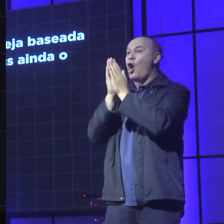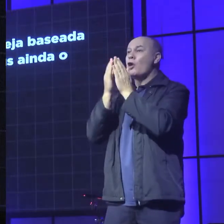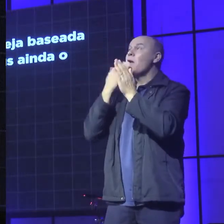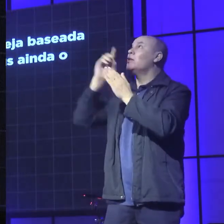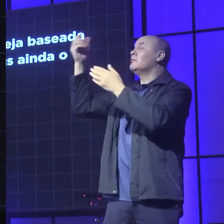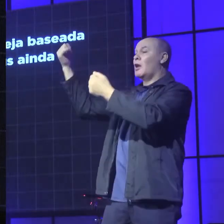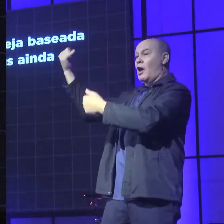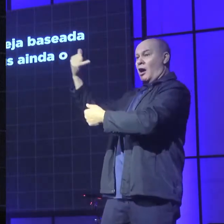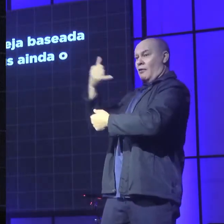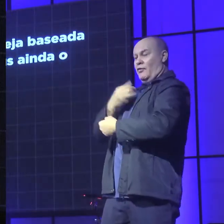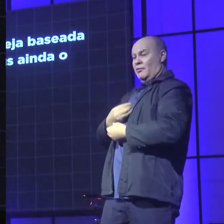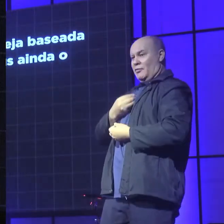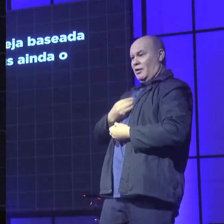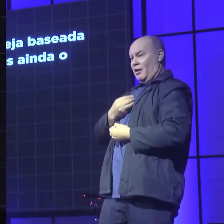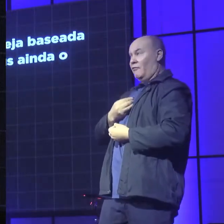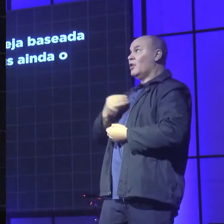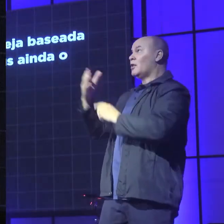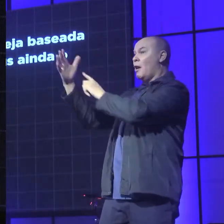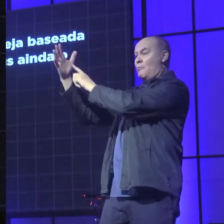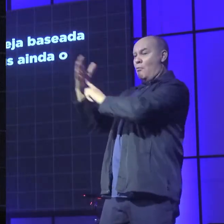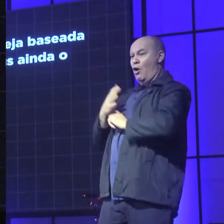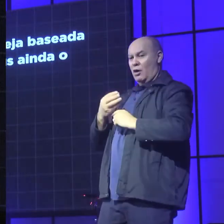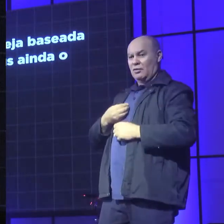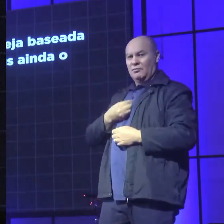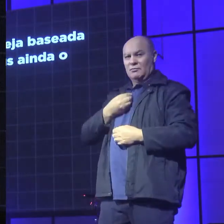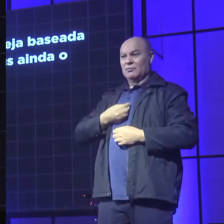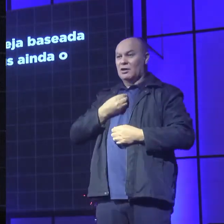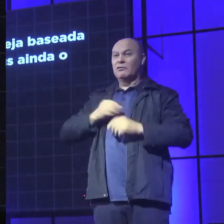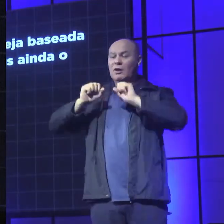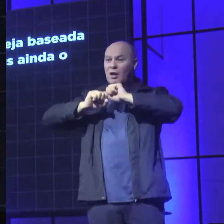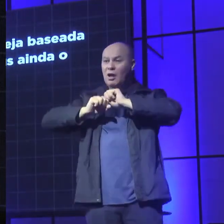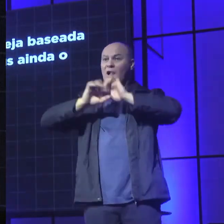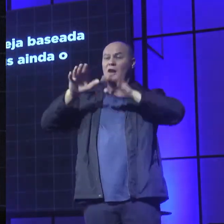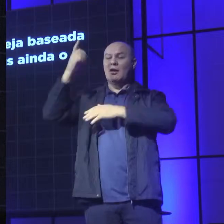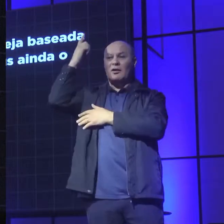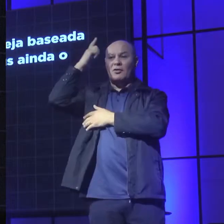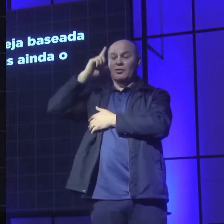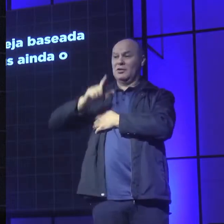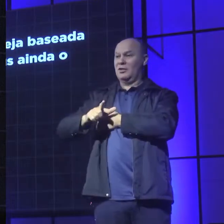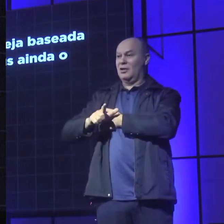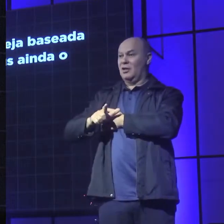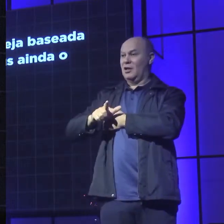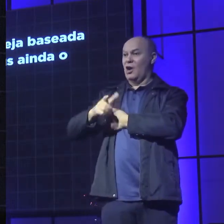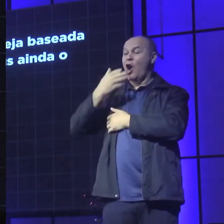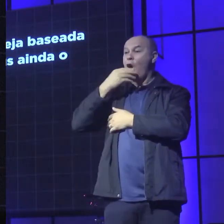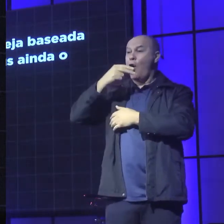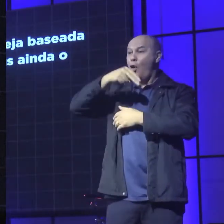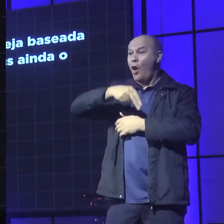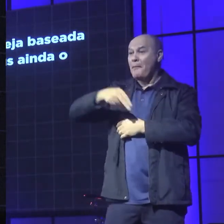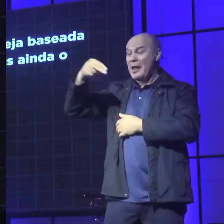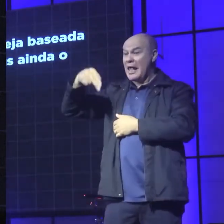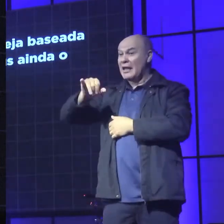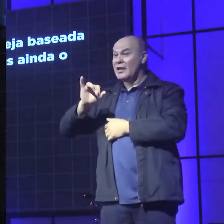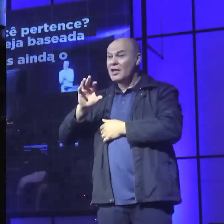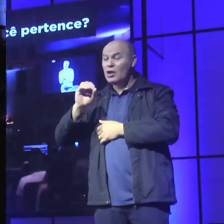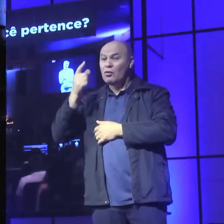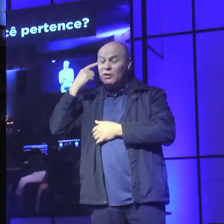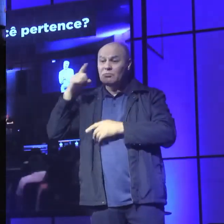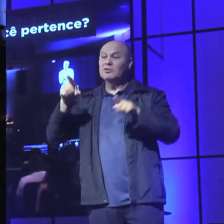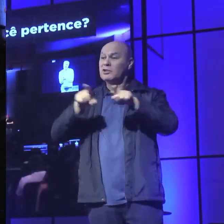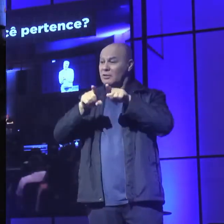em relação a quem ele era, mas em respeito ao lugar que ele pertencia, à comunidade que ele estava